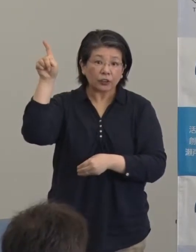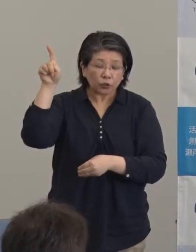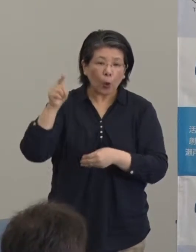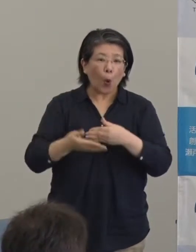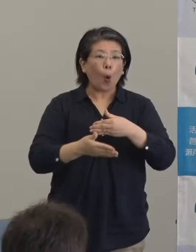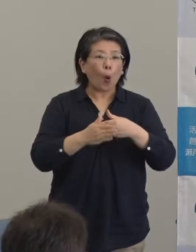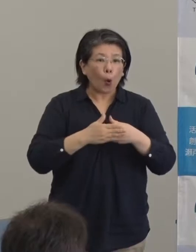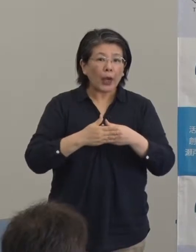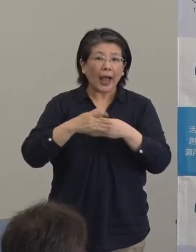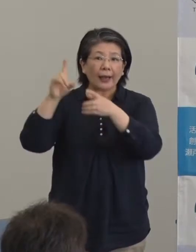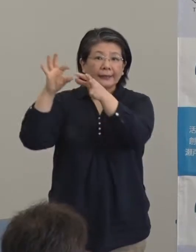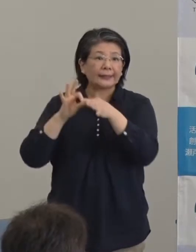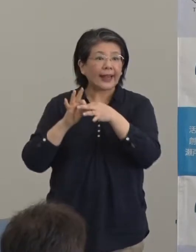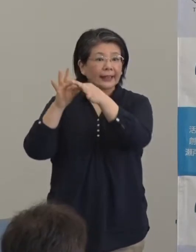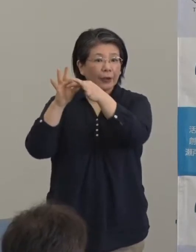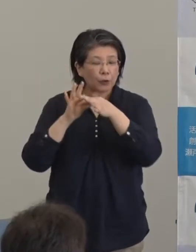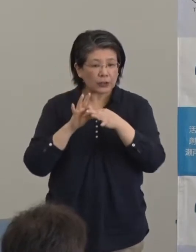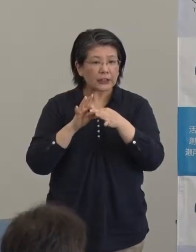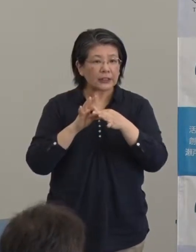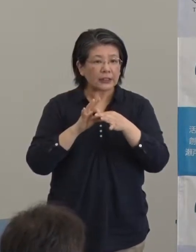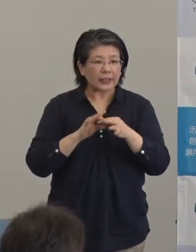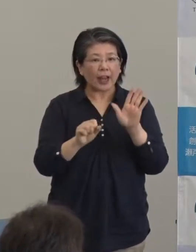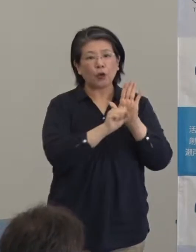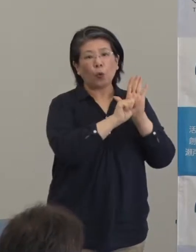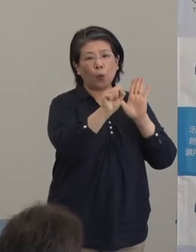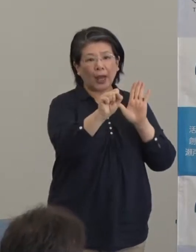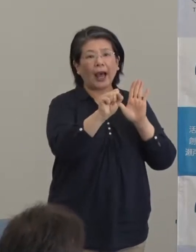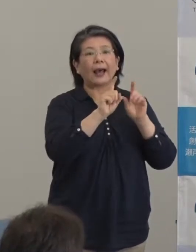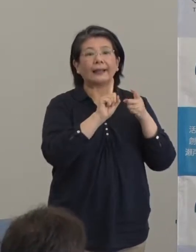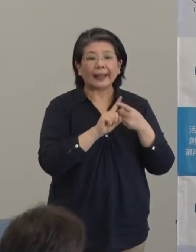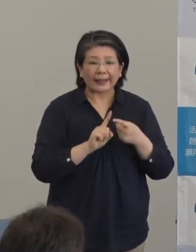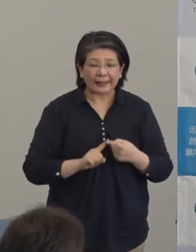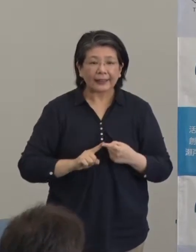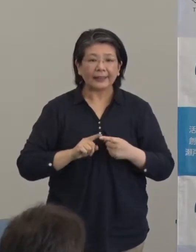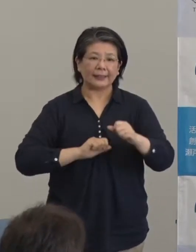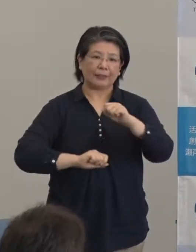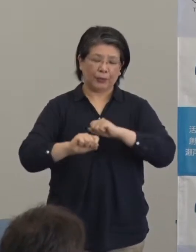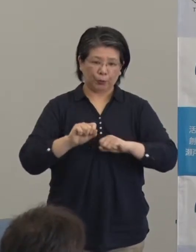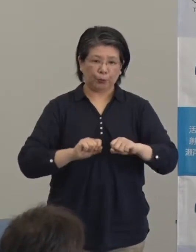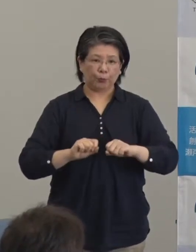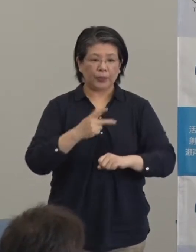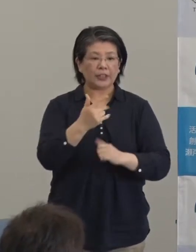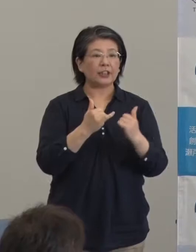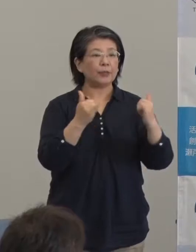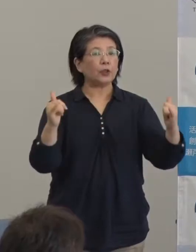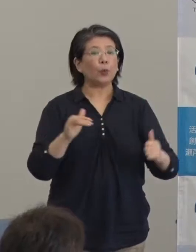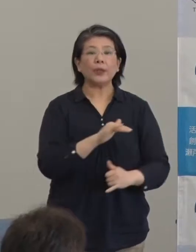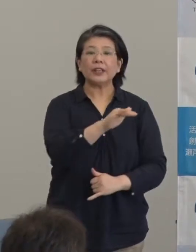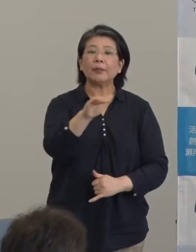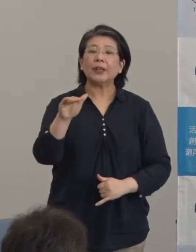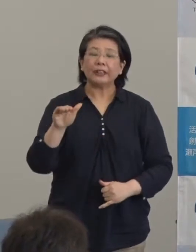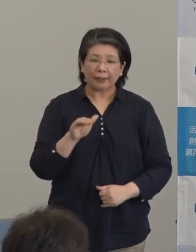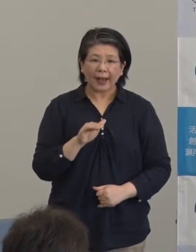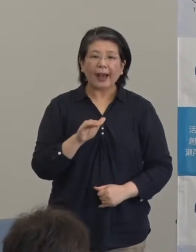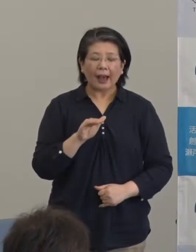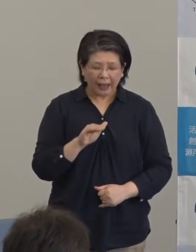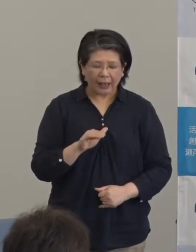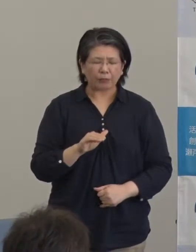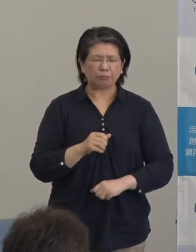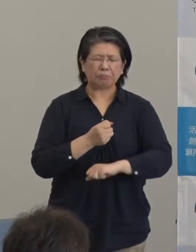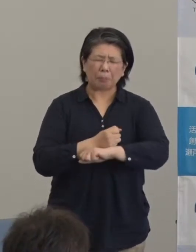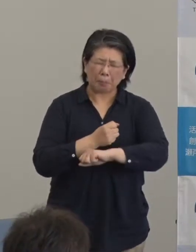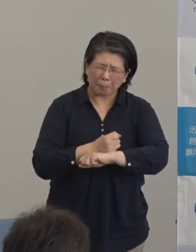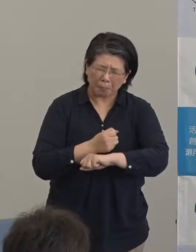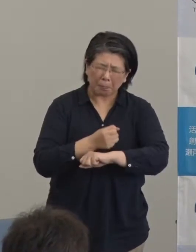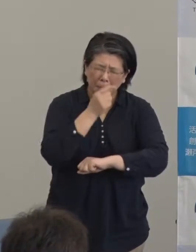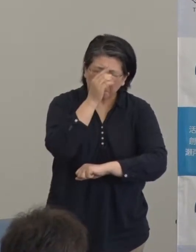をさせながら、効果的に展開をしていけたらと思っております。市民の皆様には引き続き、一部ご不便をお